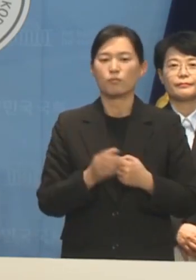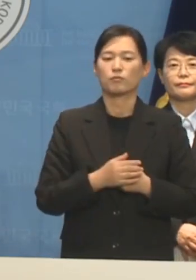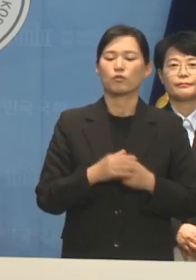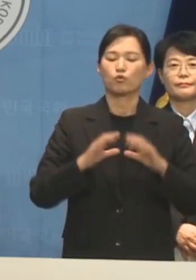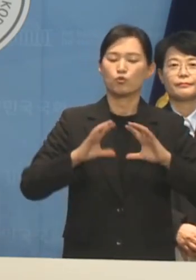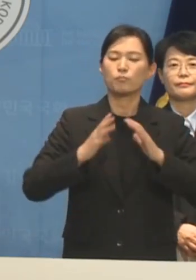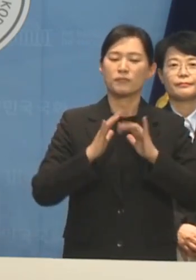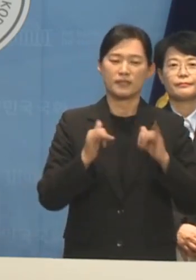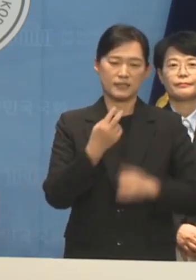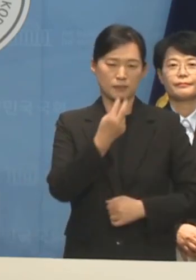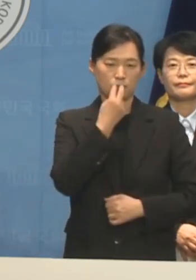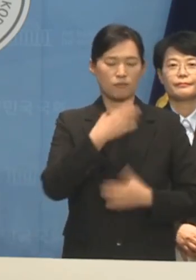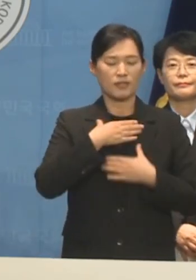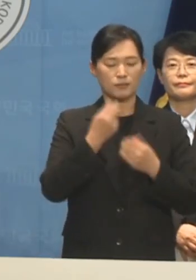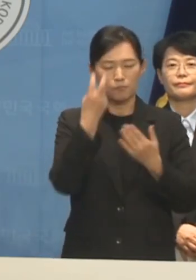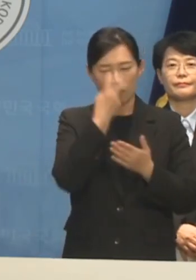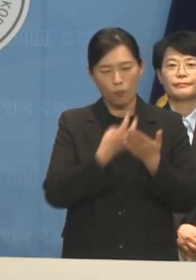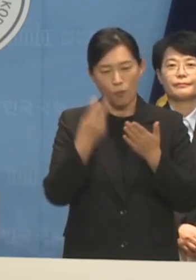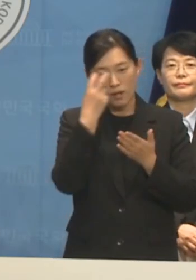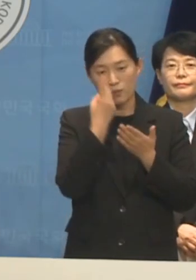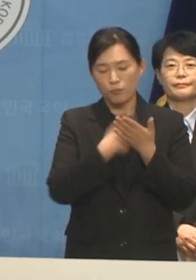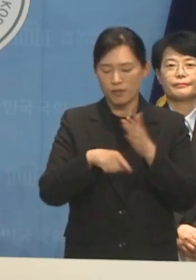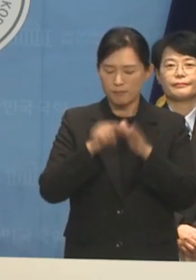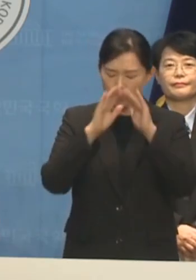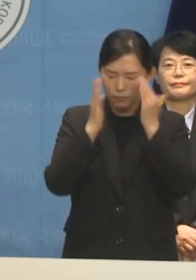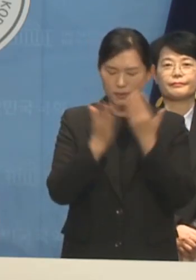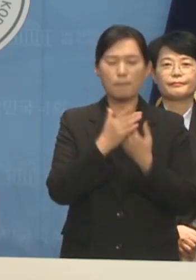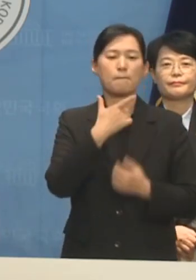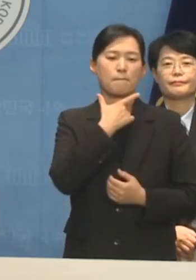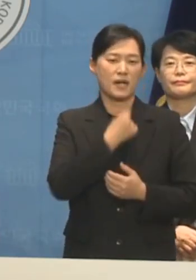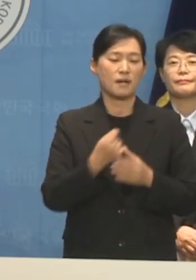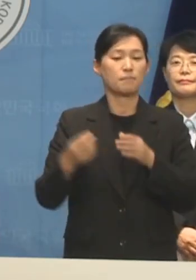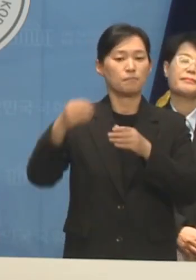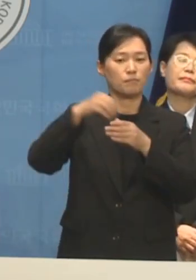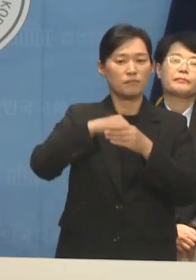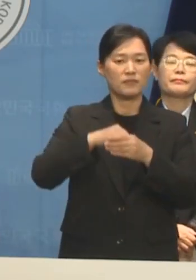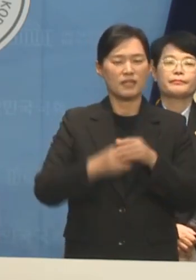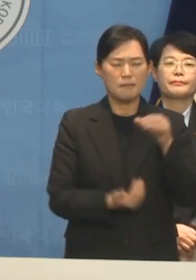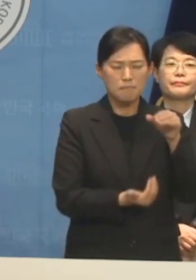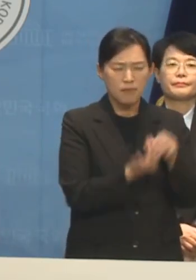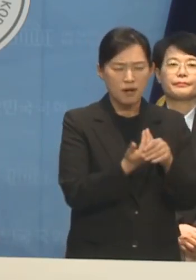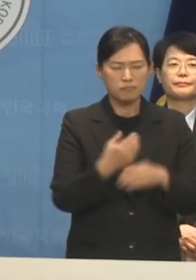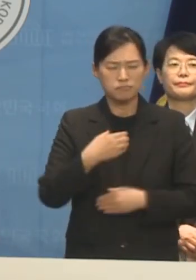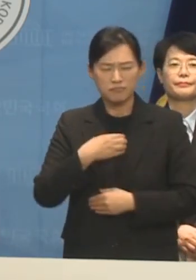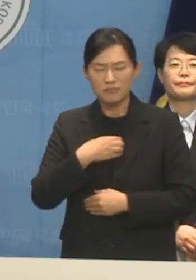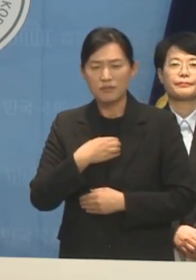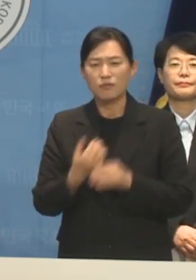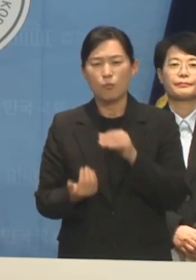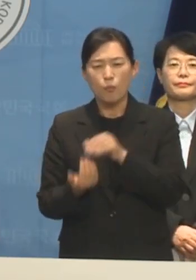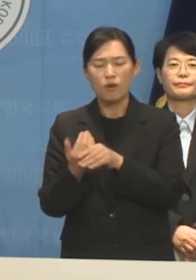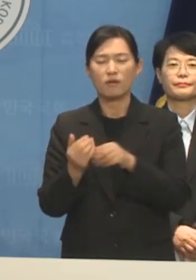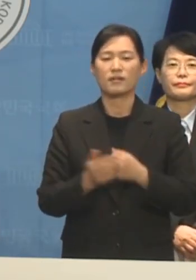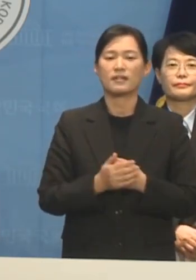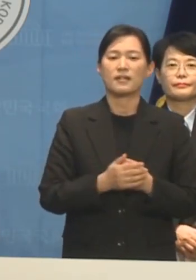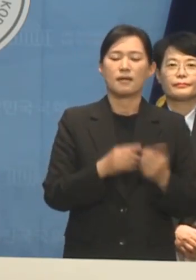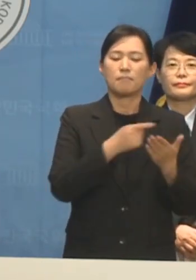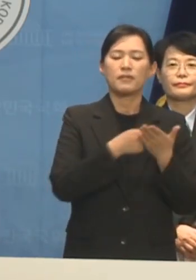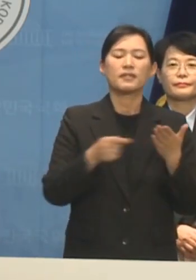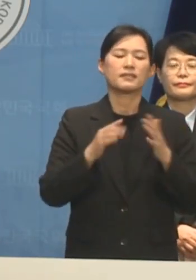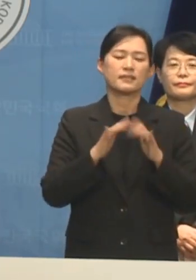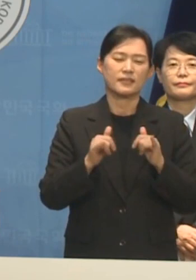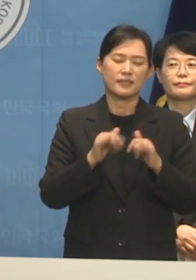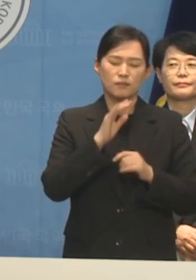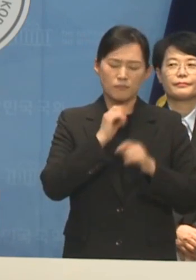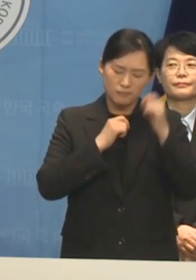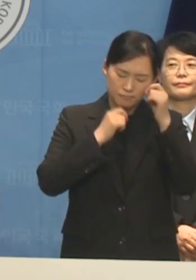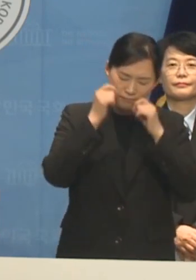생명과 안전을 보호하기 위한 모두의 염원이 담겨 있습니다. 참사와 재난으로 삶이 멈춘 피해자 유가족의 피눈물이